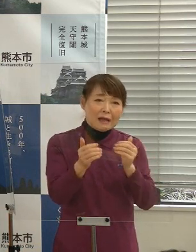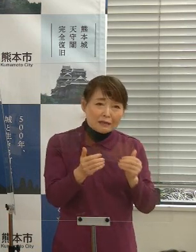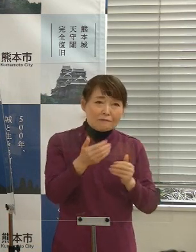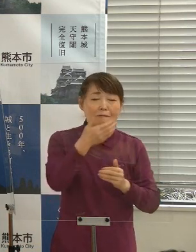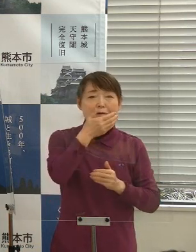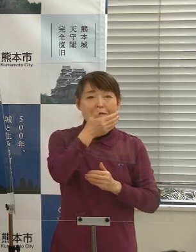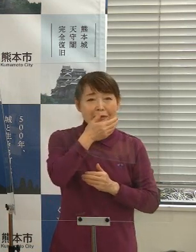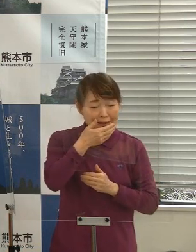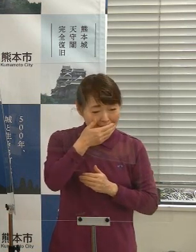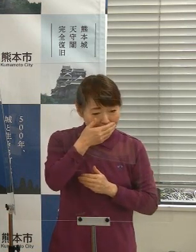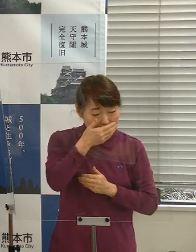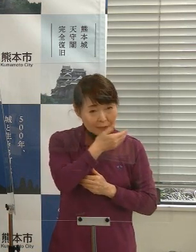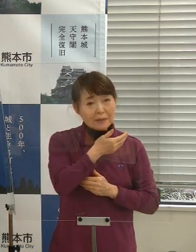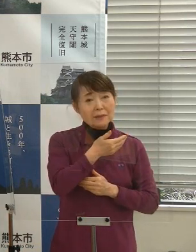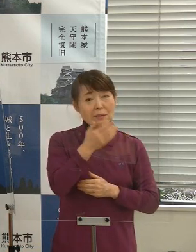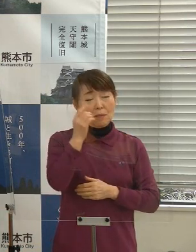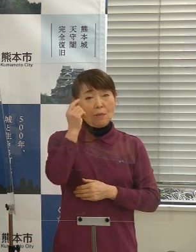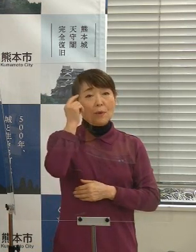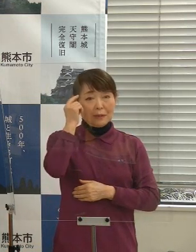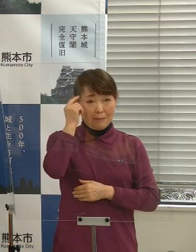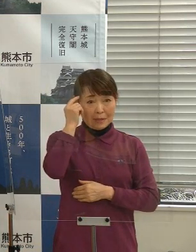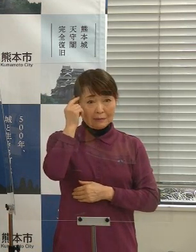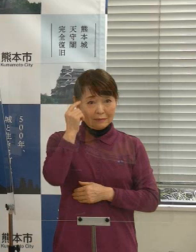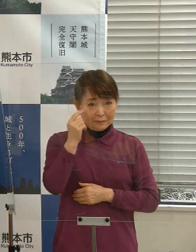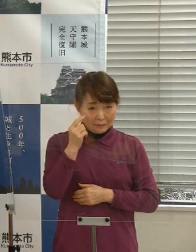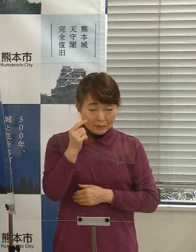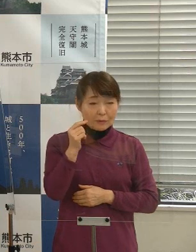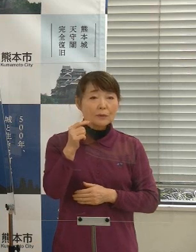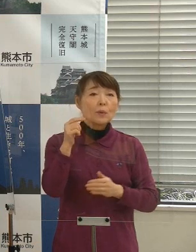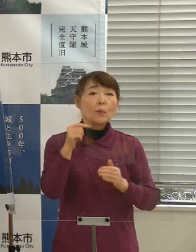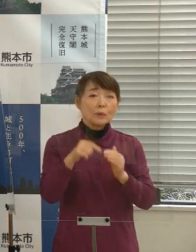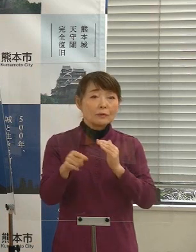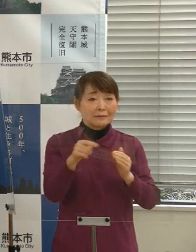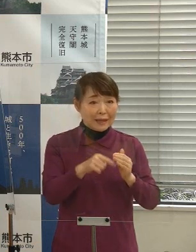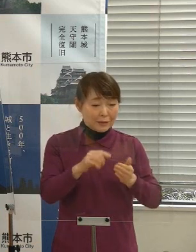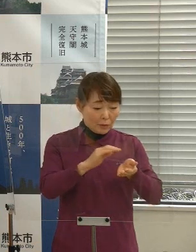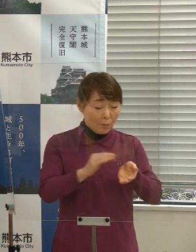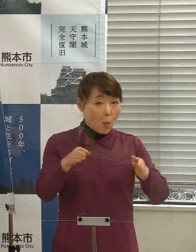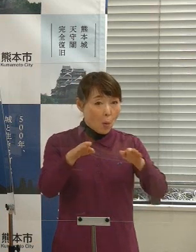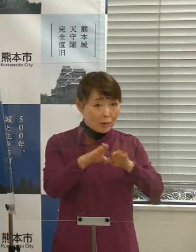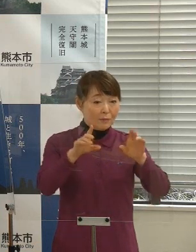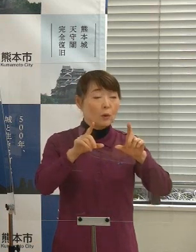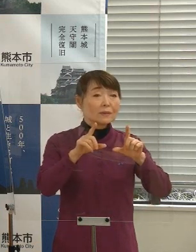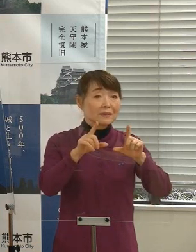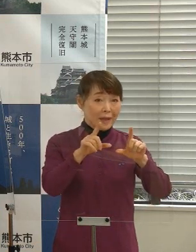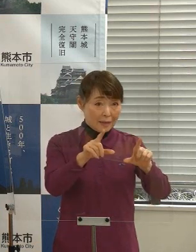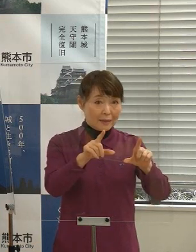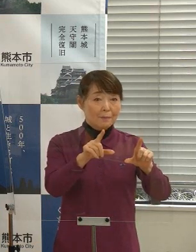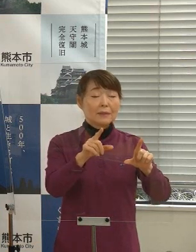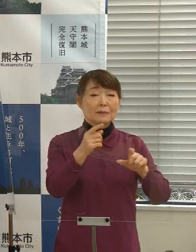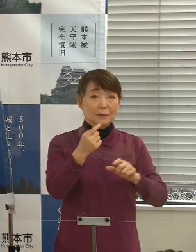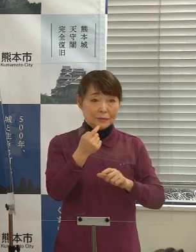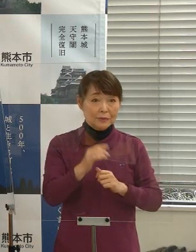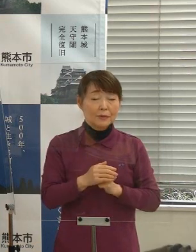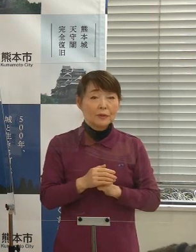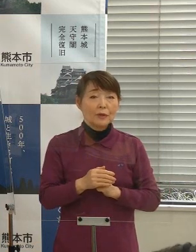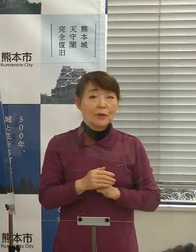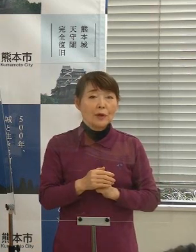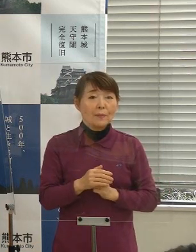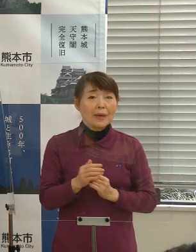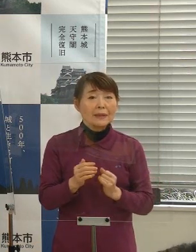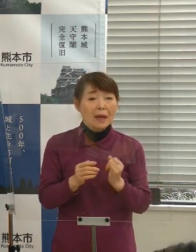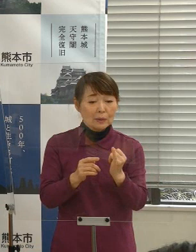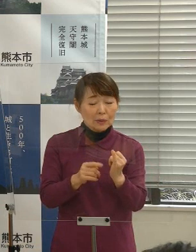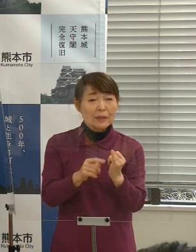ね、病院の方にもお伝えをしているところでございますし、まあ、妊婦さんでそうやって他